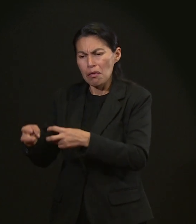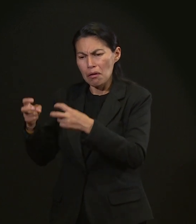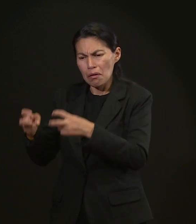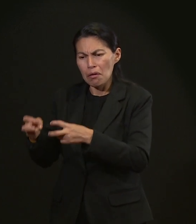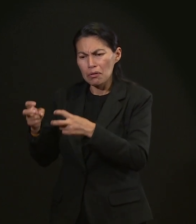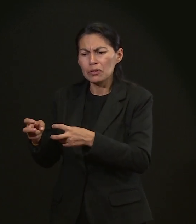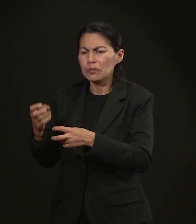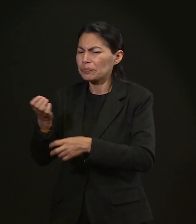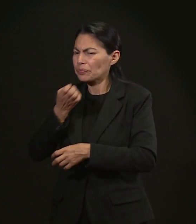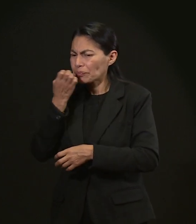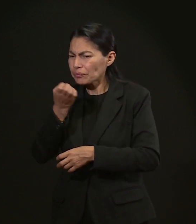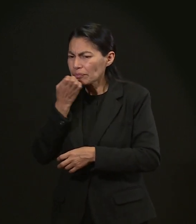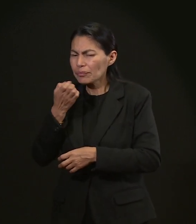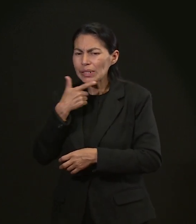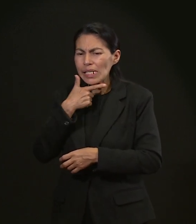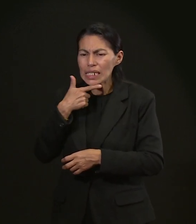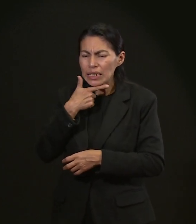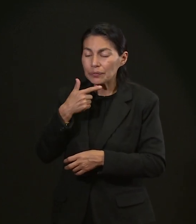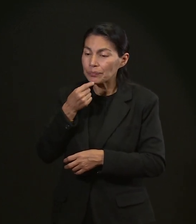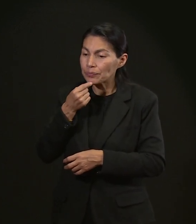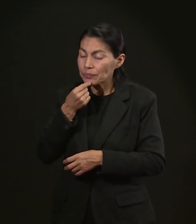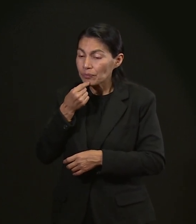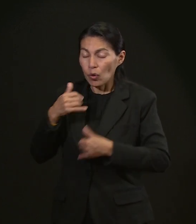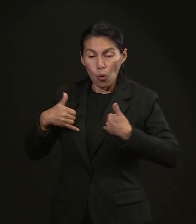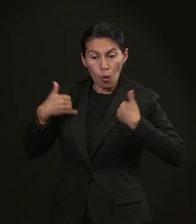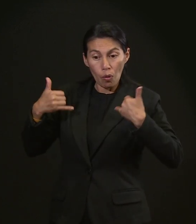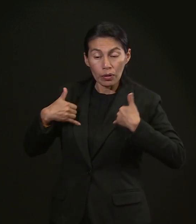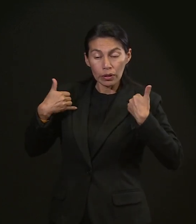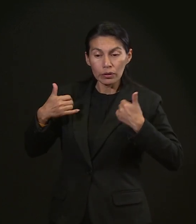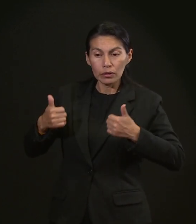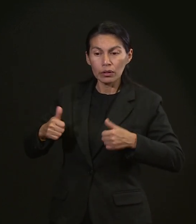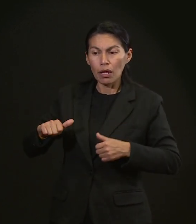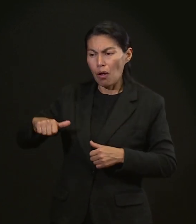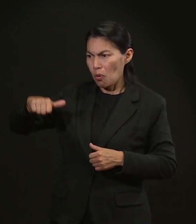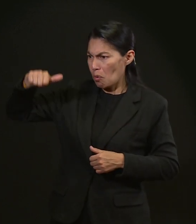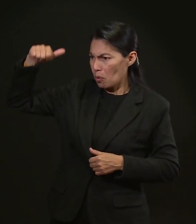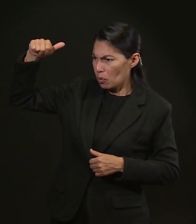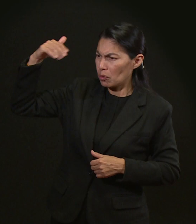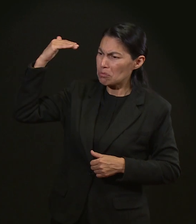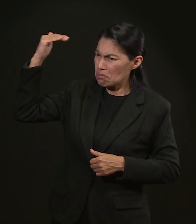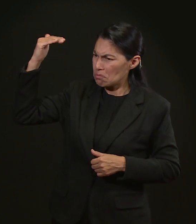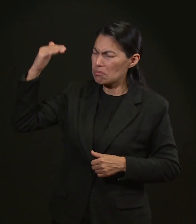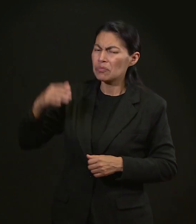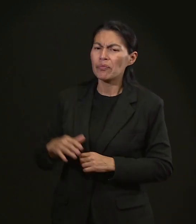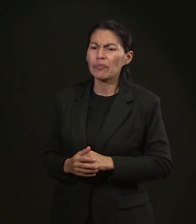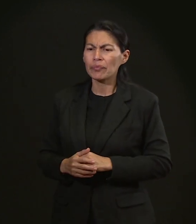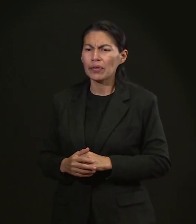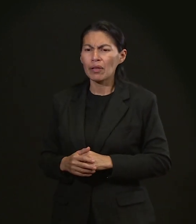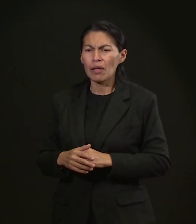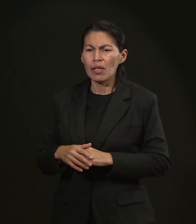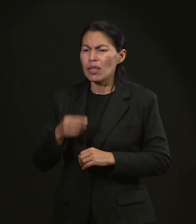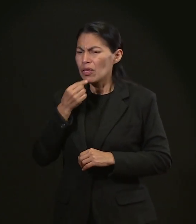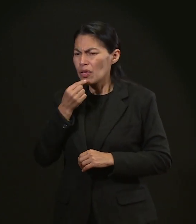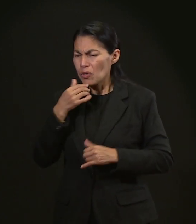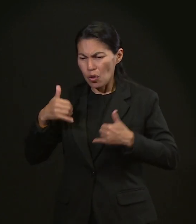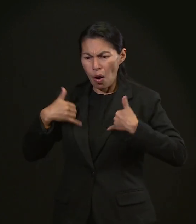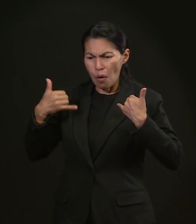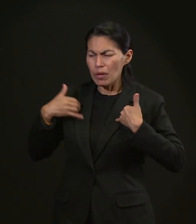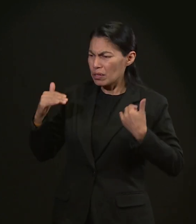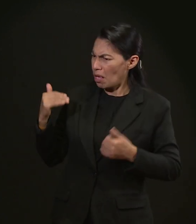abre un negocio una escuela de inglés para niños y jóvenes y adultos entonces empezó a llegar